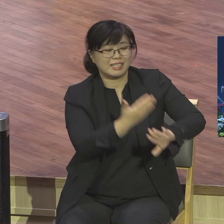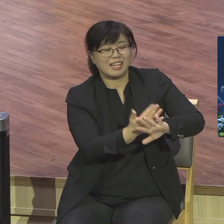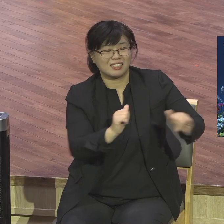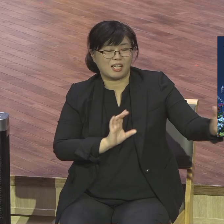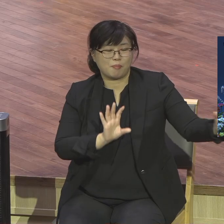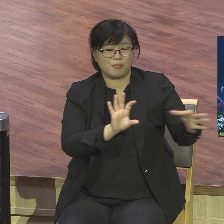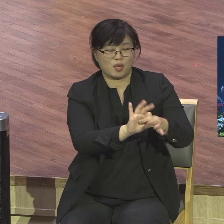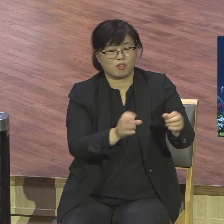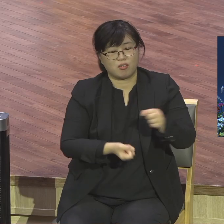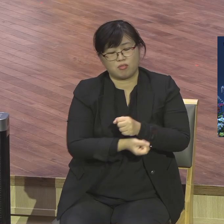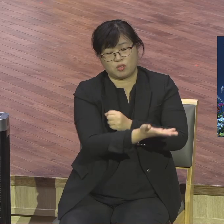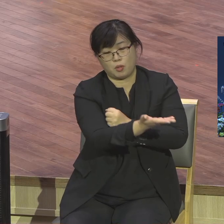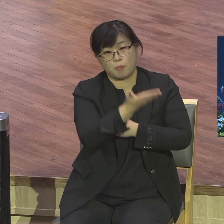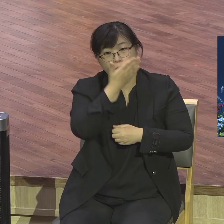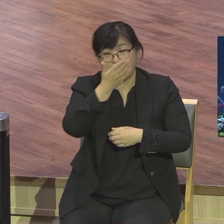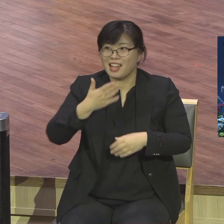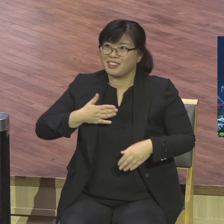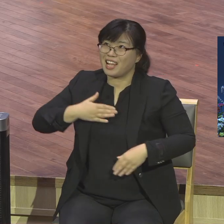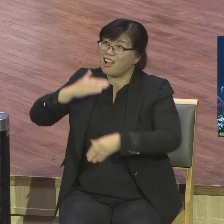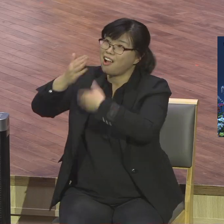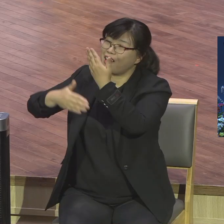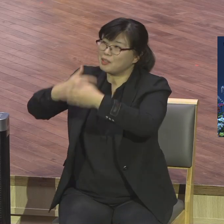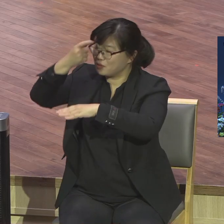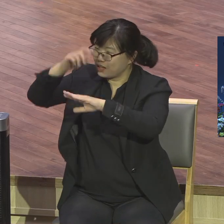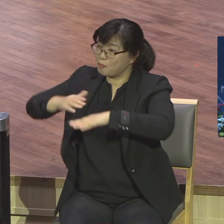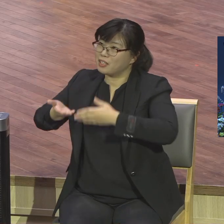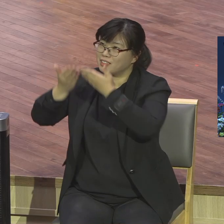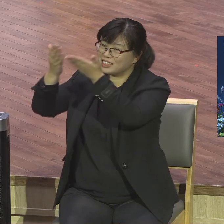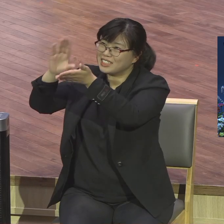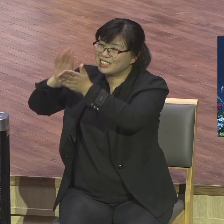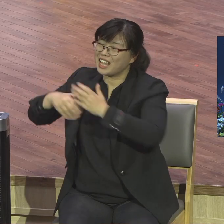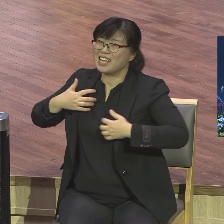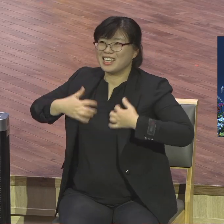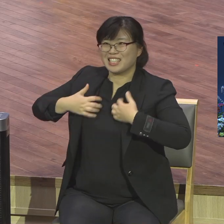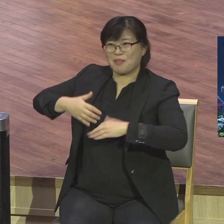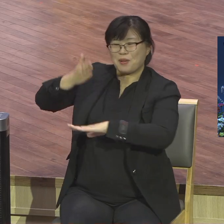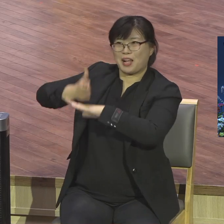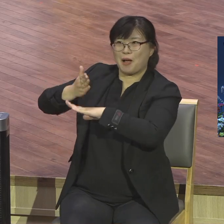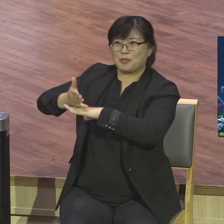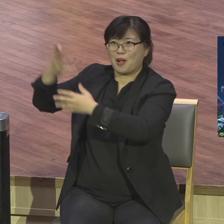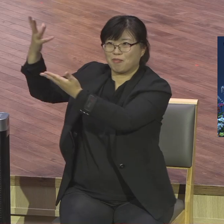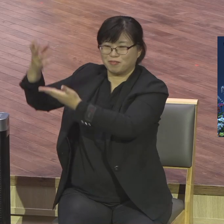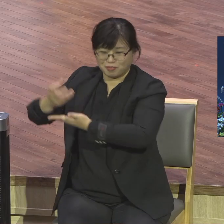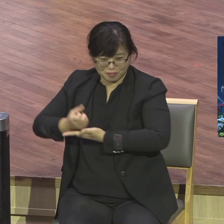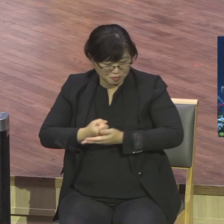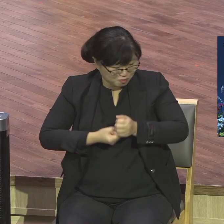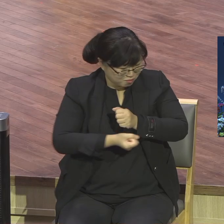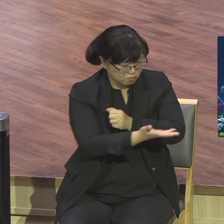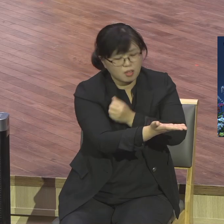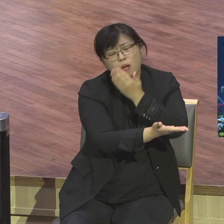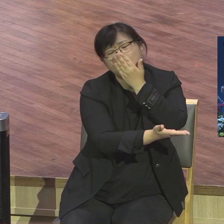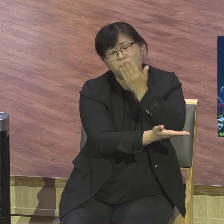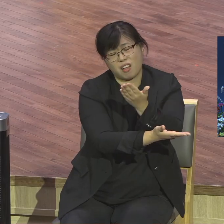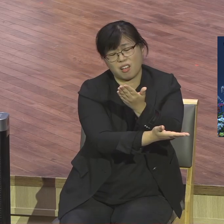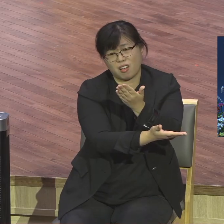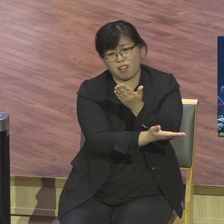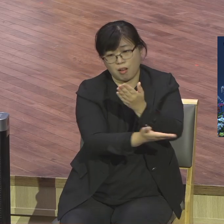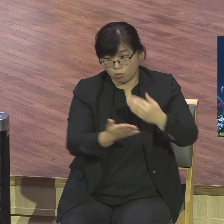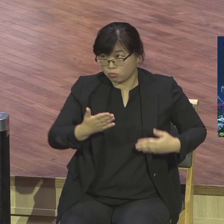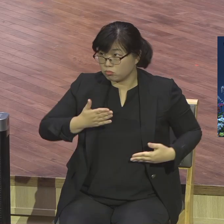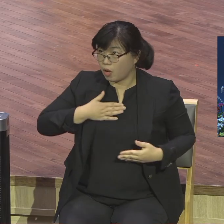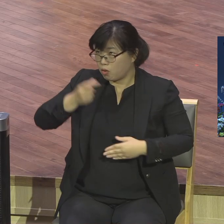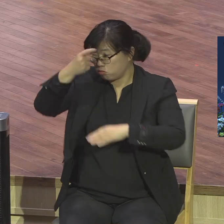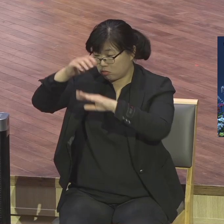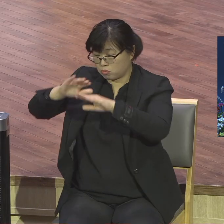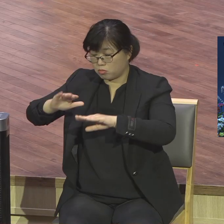내가 기쁨과 감사 즐거움이 없는데 누구를 살립니까 누구에게 이 복음을 말할 거예요 내가 증거가